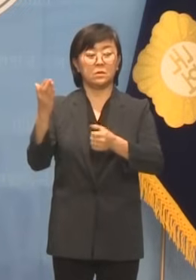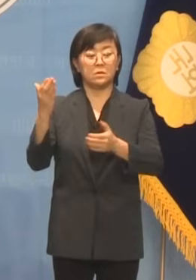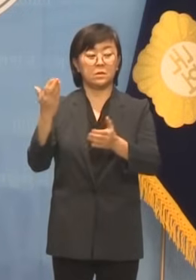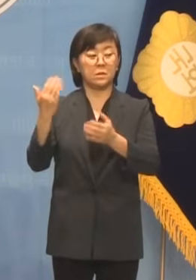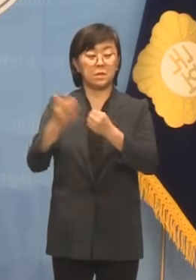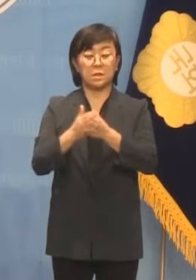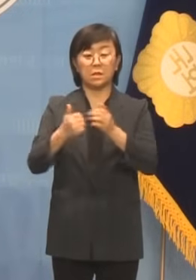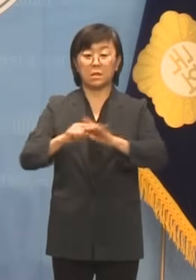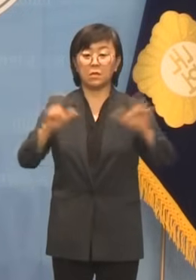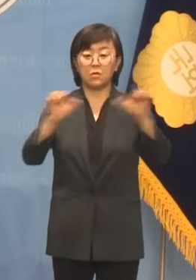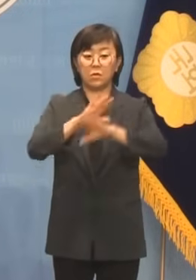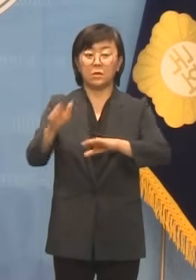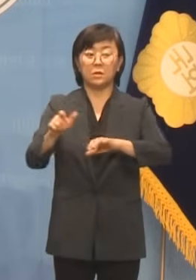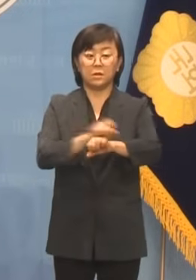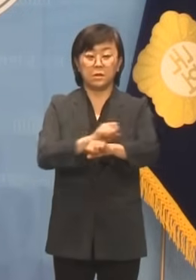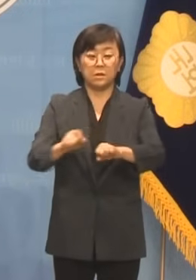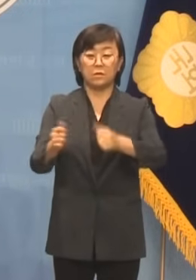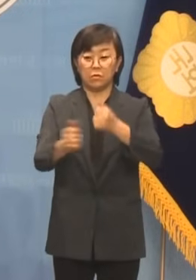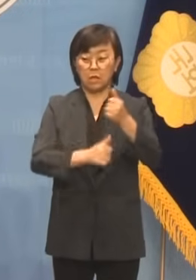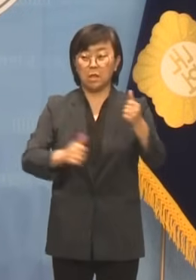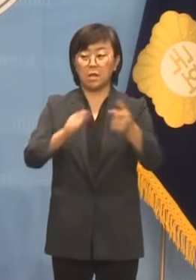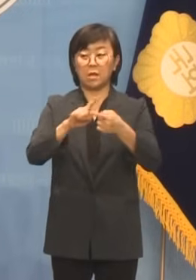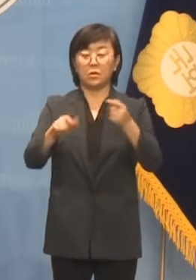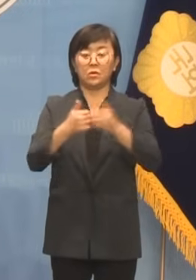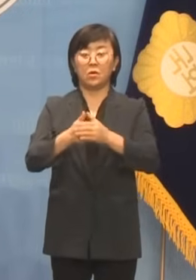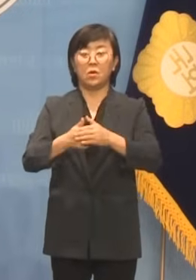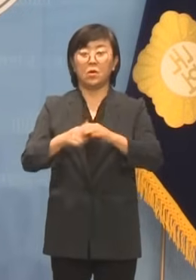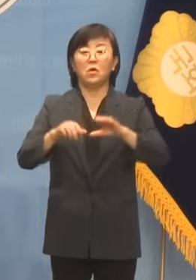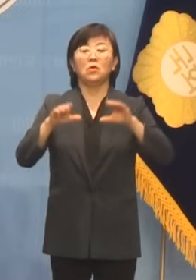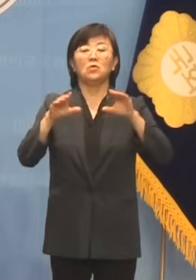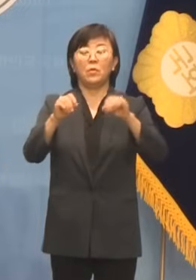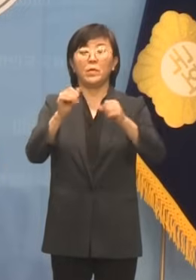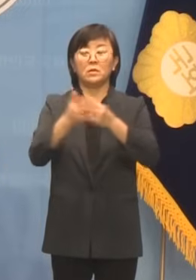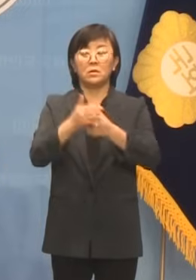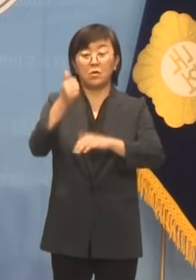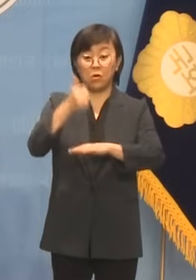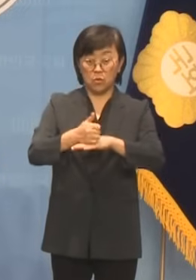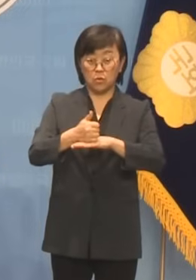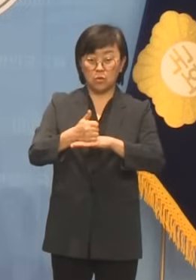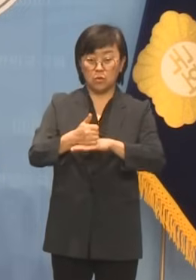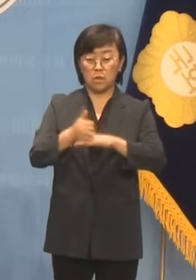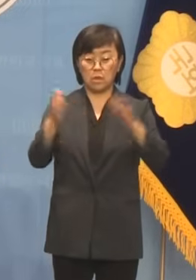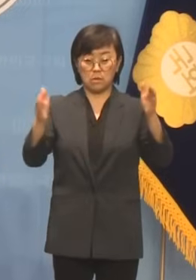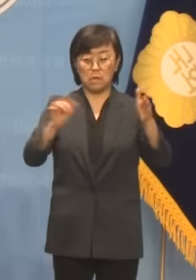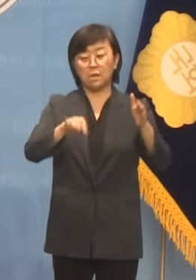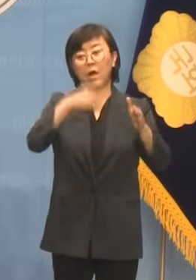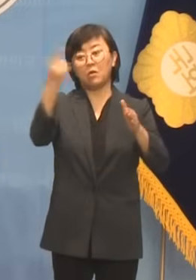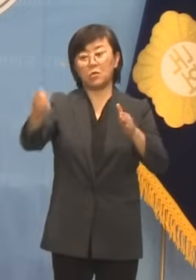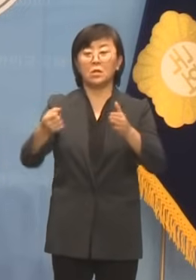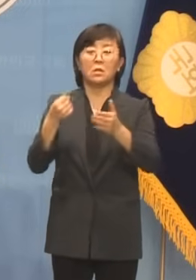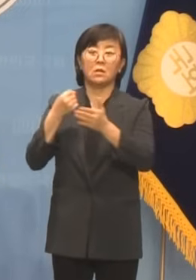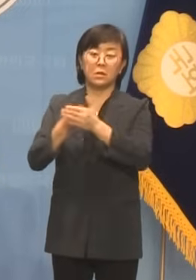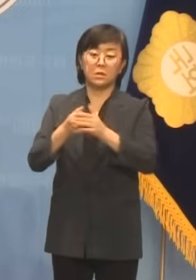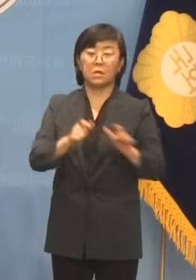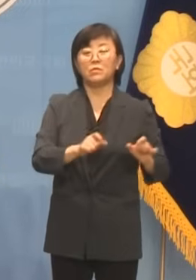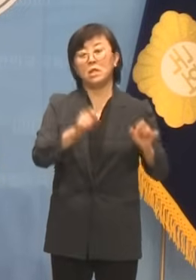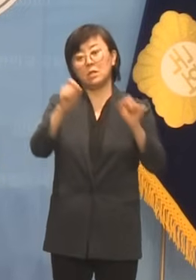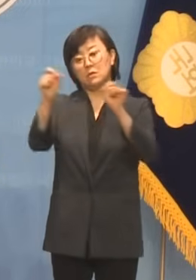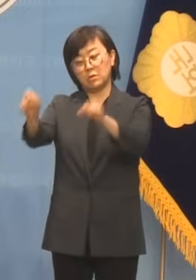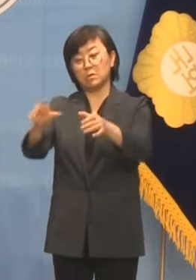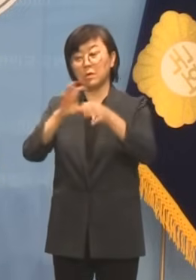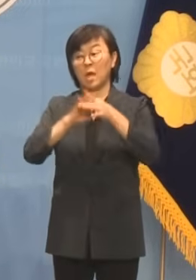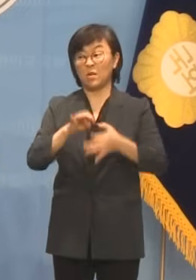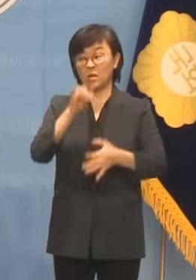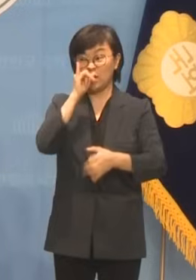국회의 기후특위도 연금특위도 개점 휴업 상태로만 유지되고 결국 임기 다음으로 결정을 미루는 상황이